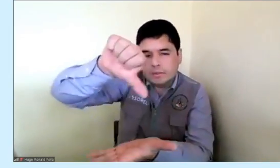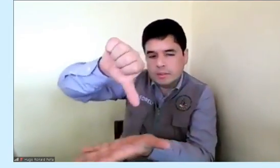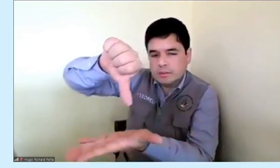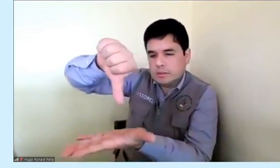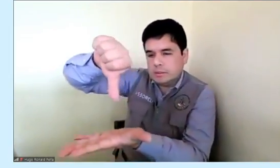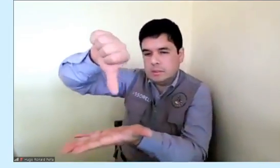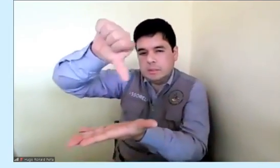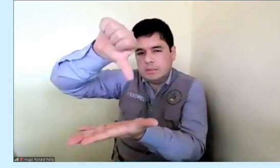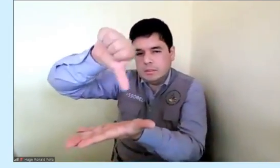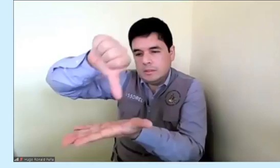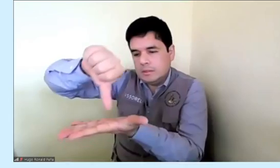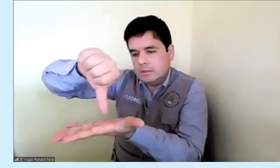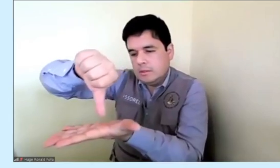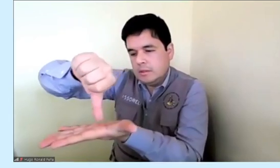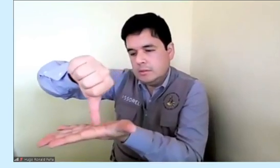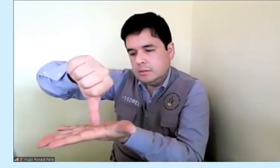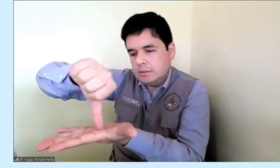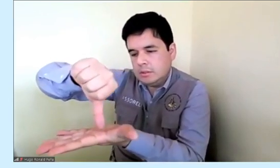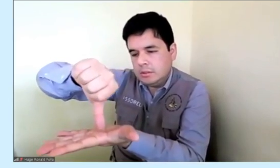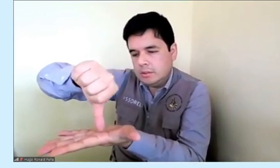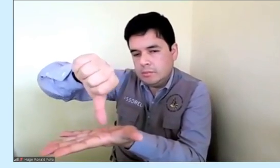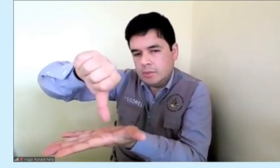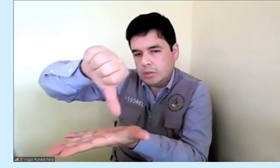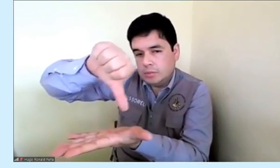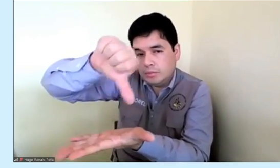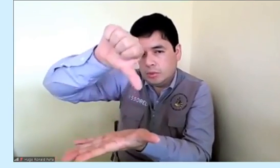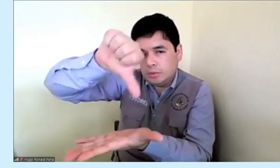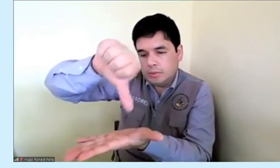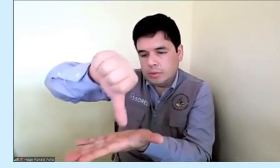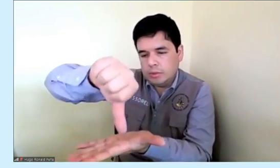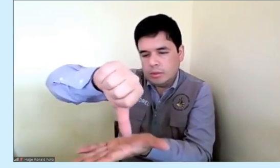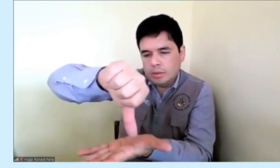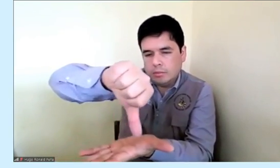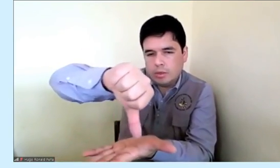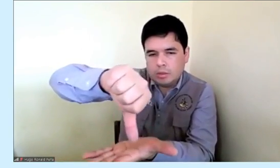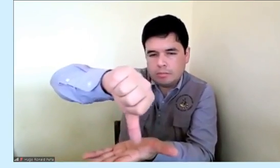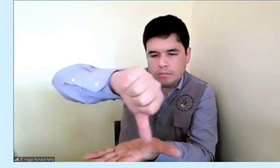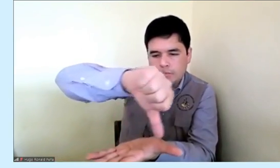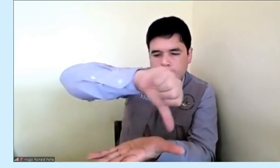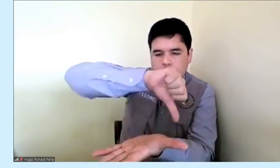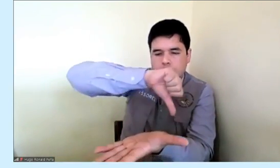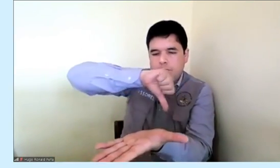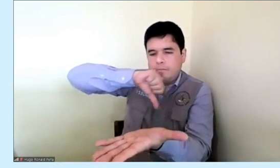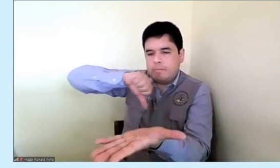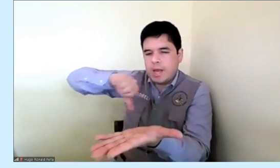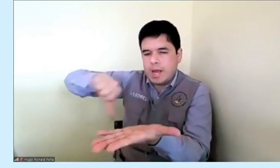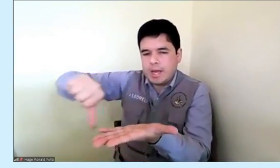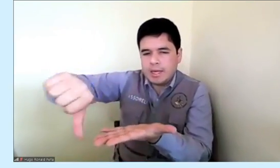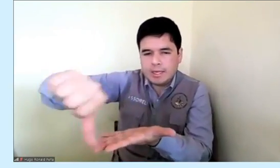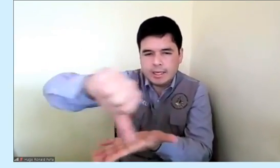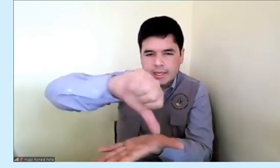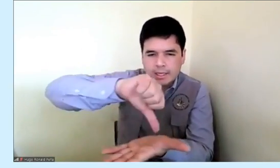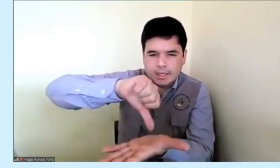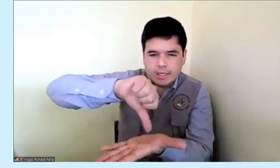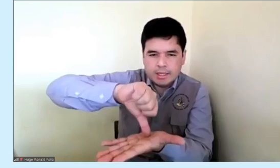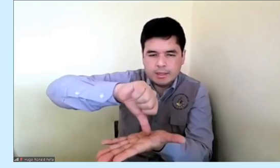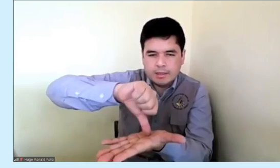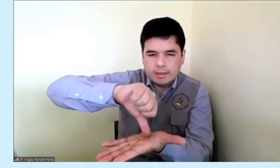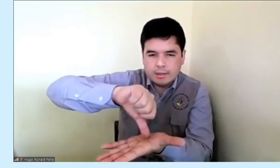Parque. La letra A con el pulgar hacia abajo rodea toda la palma y termina